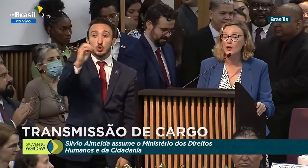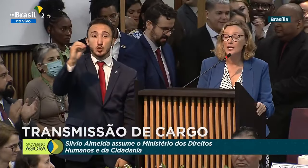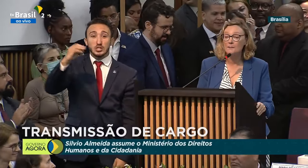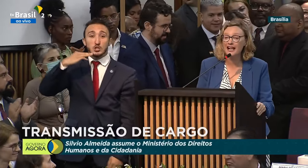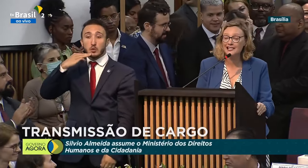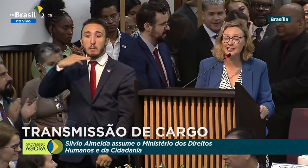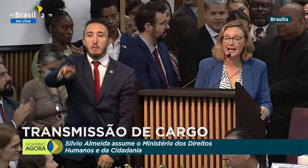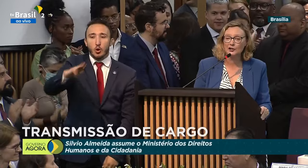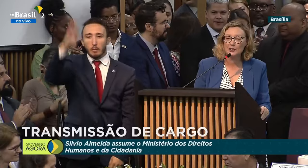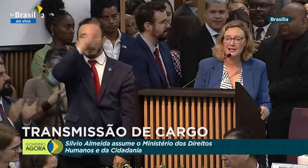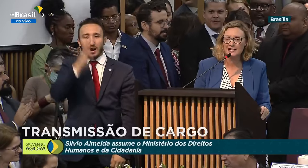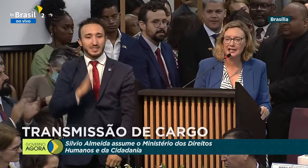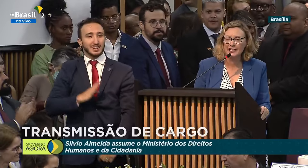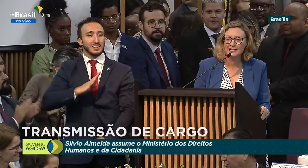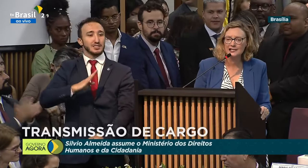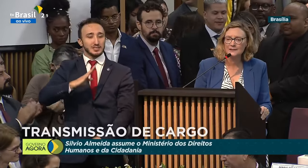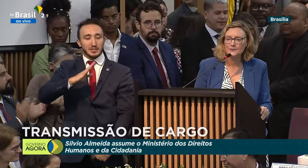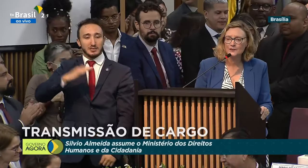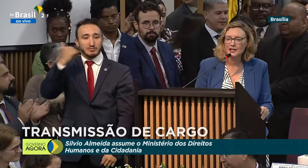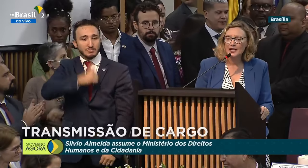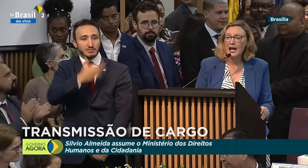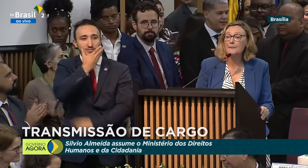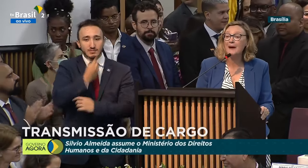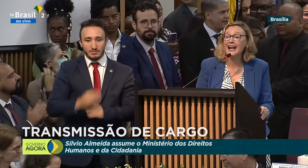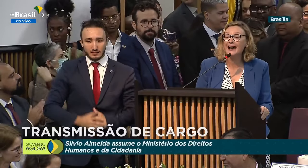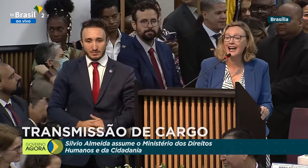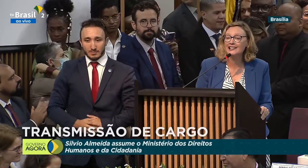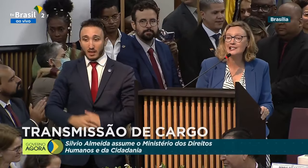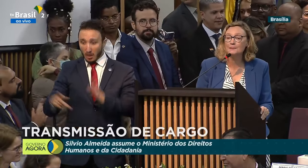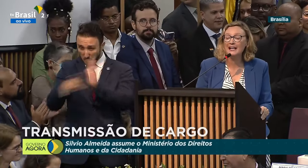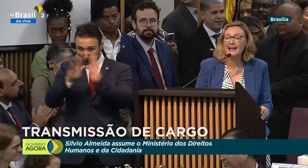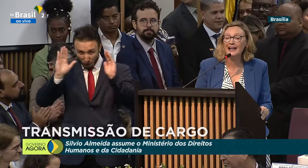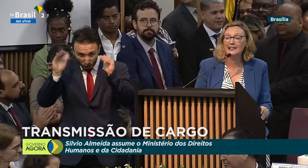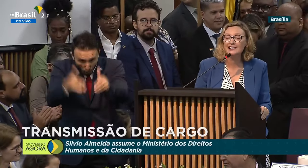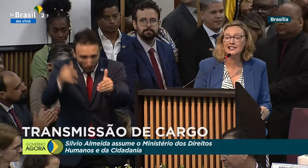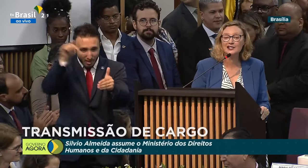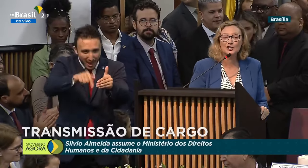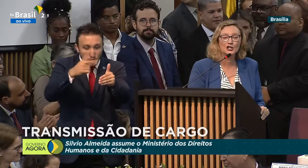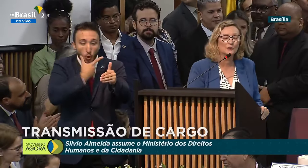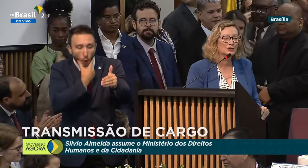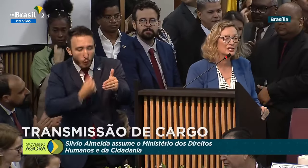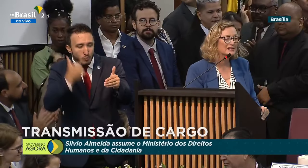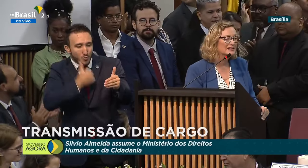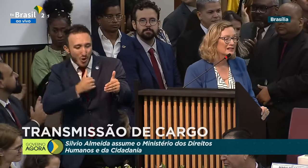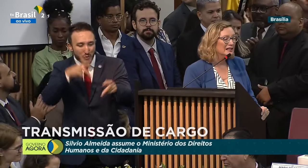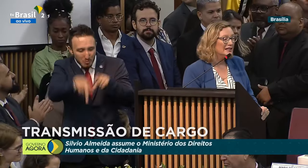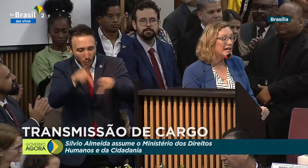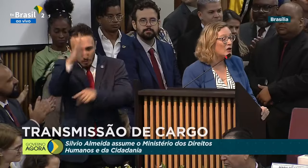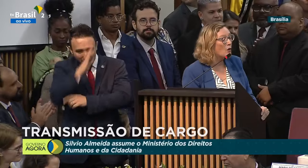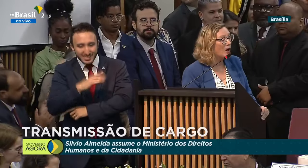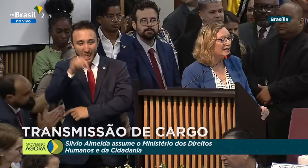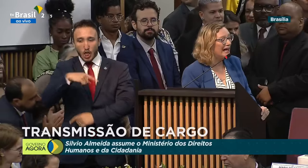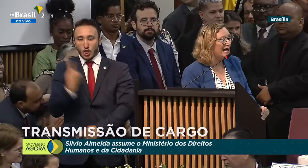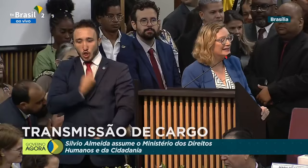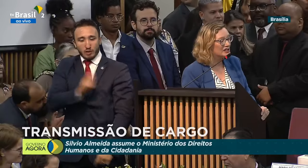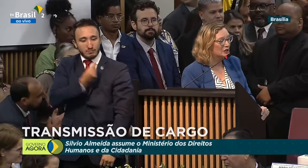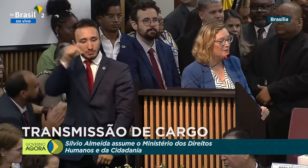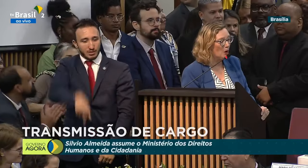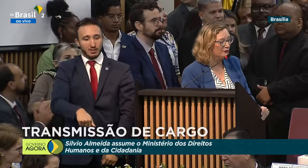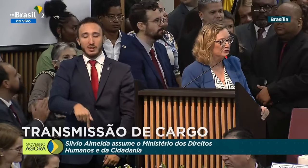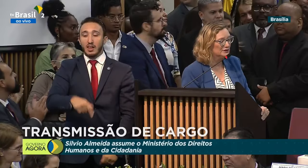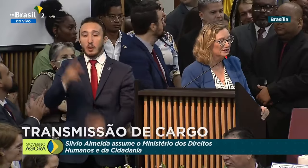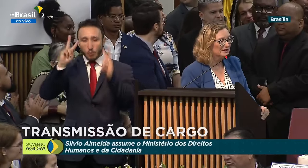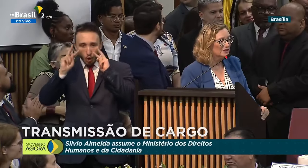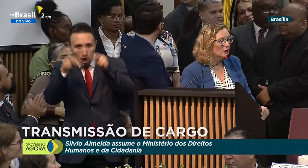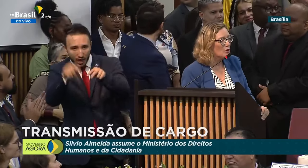mil brasileiros e brasileiras é para eles e para elas que existimos e acolhar